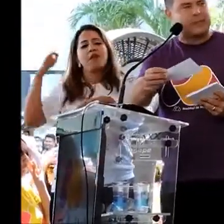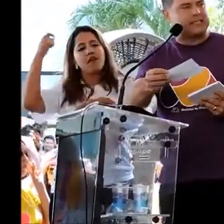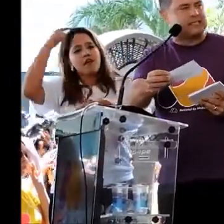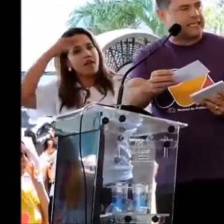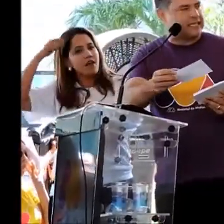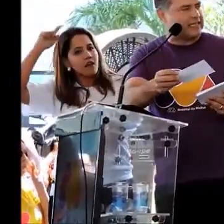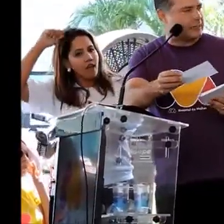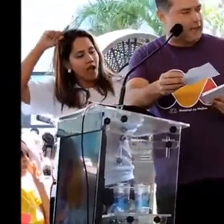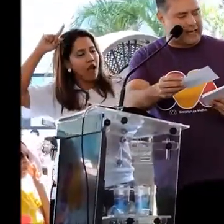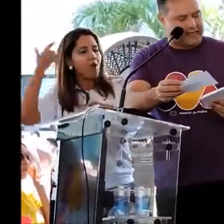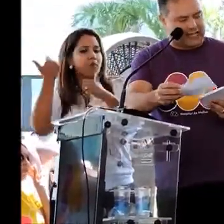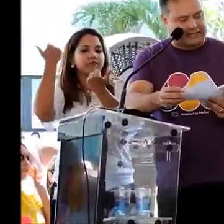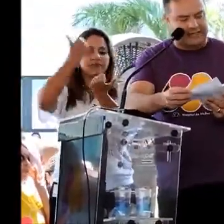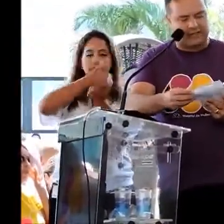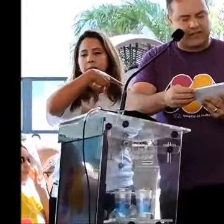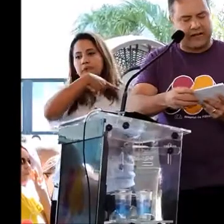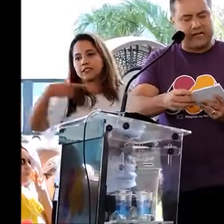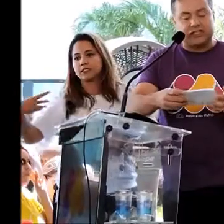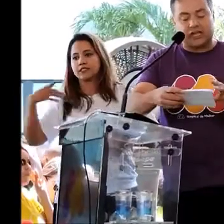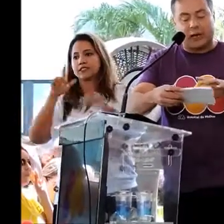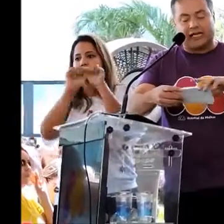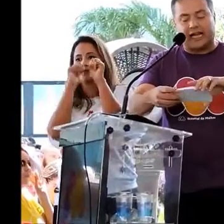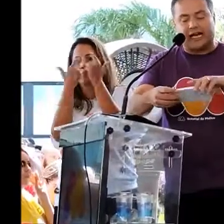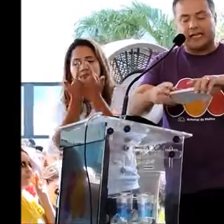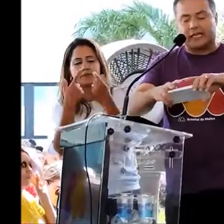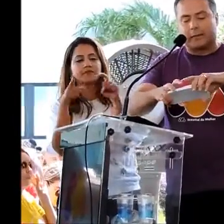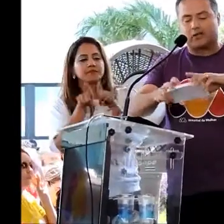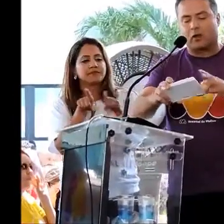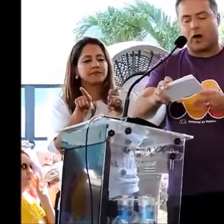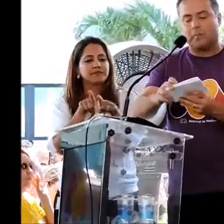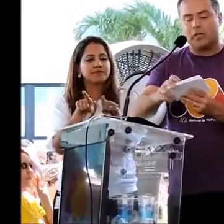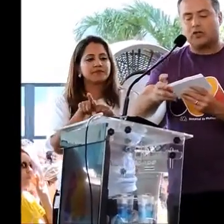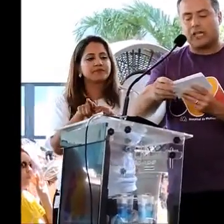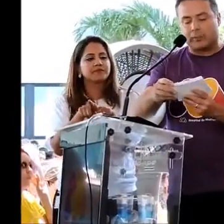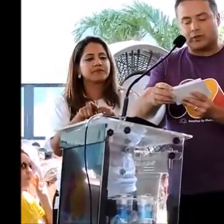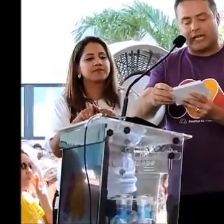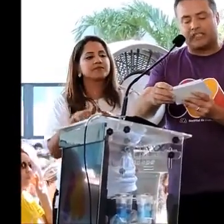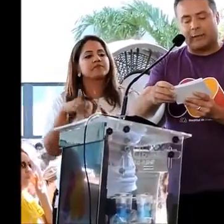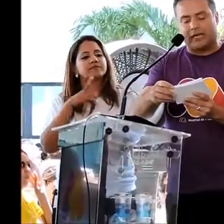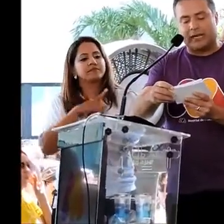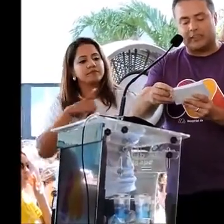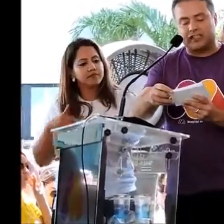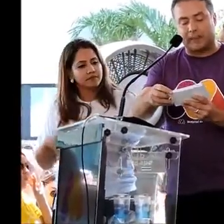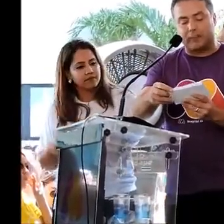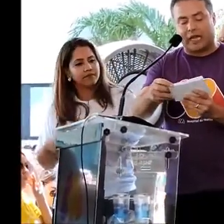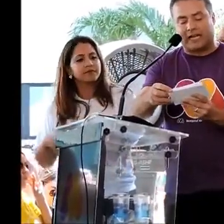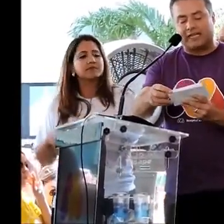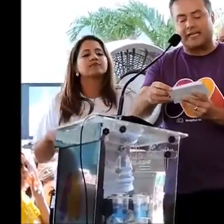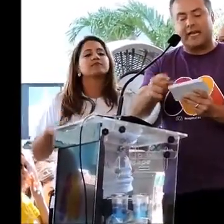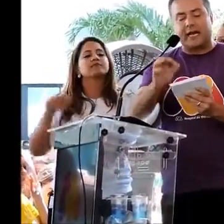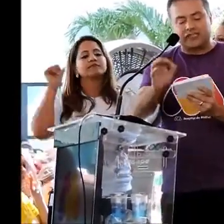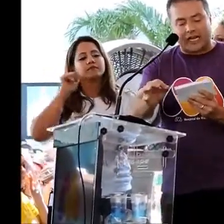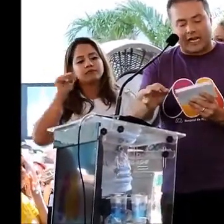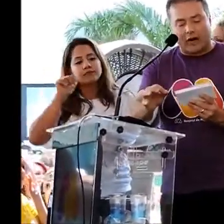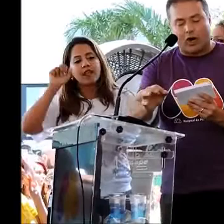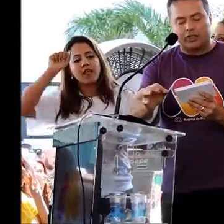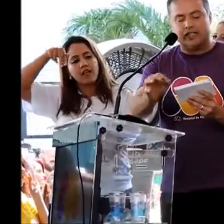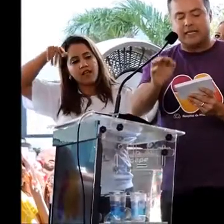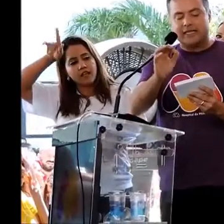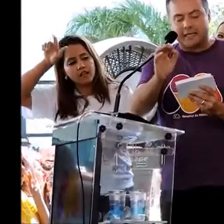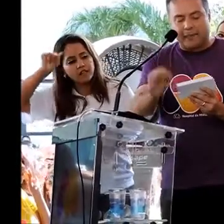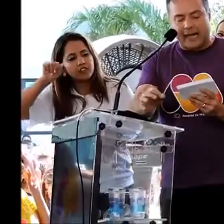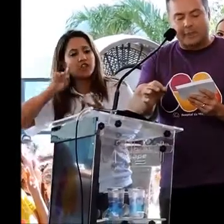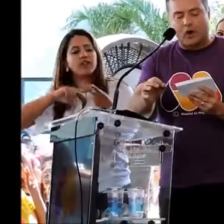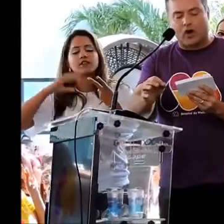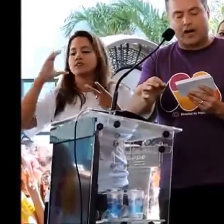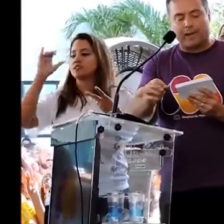Novaes, vice-presidente da Assembleia Legislativa. Estão aqui ainda, pessoal, as deputadas Ângela